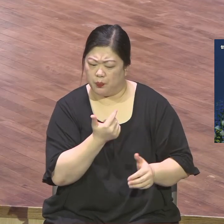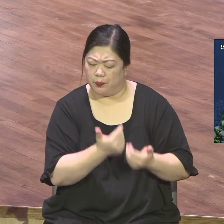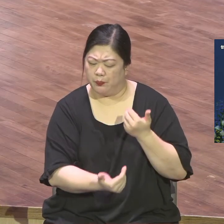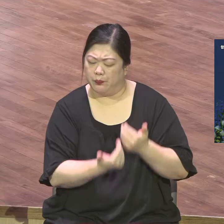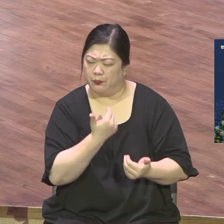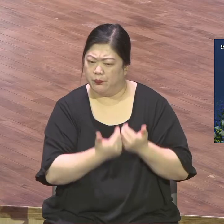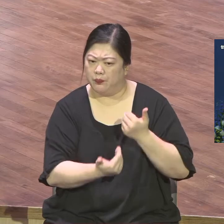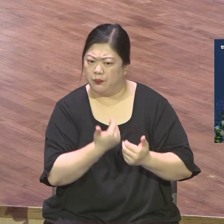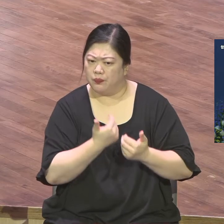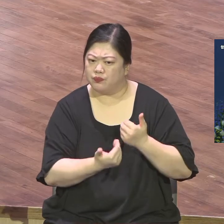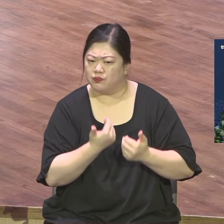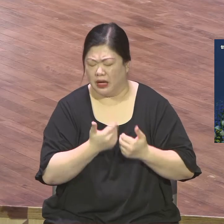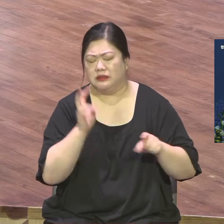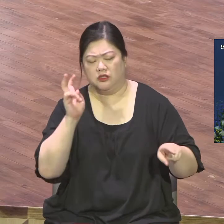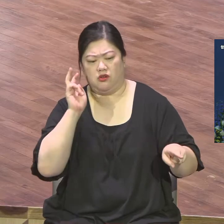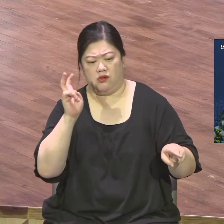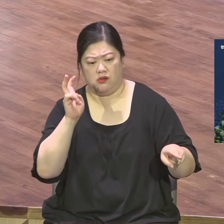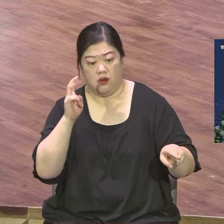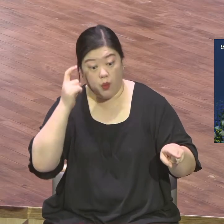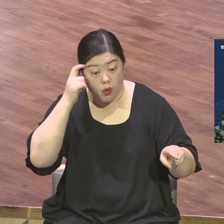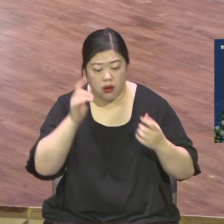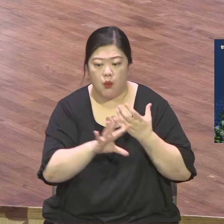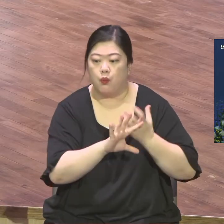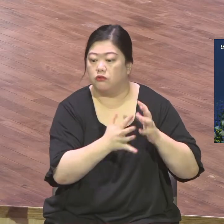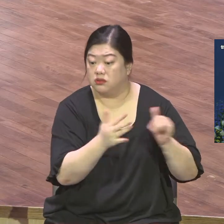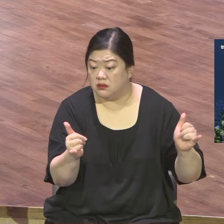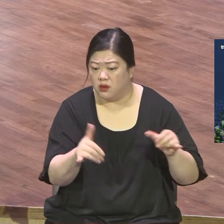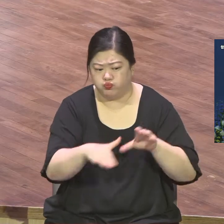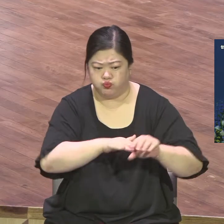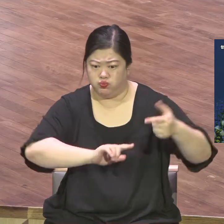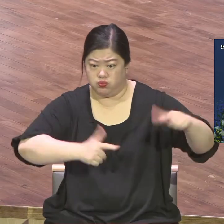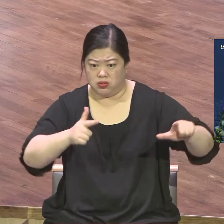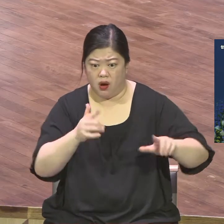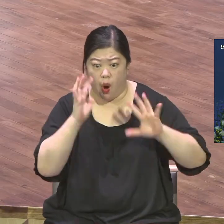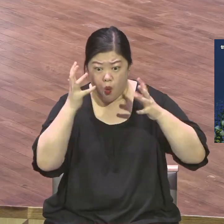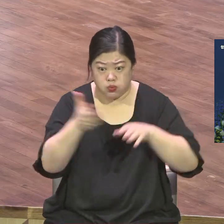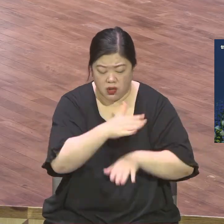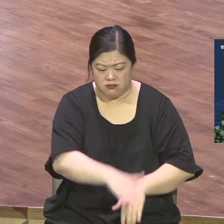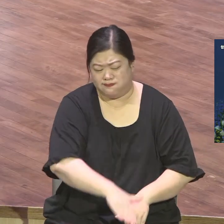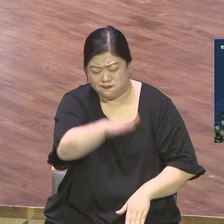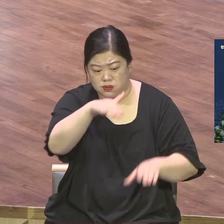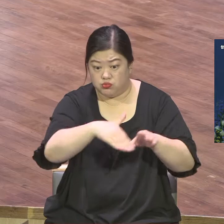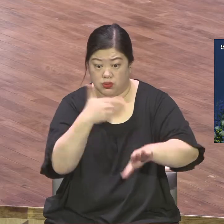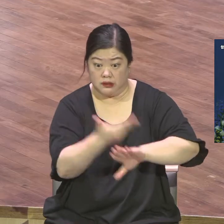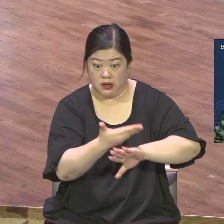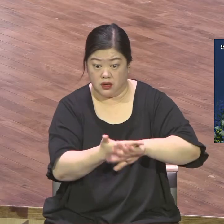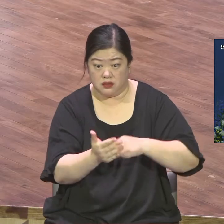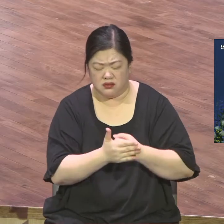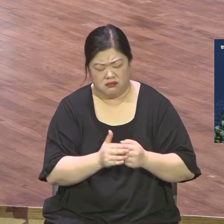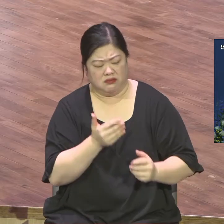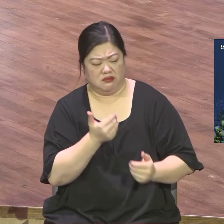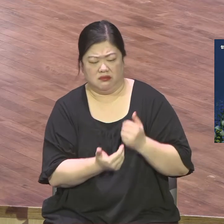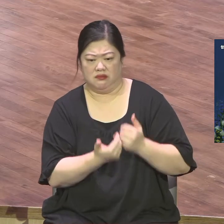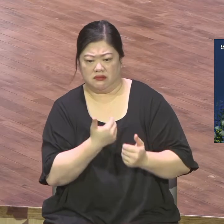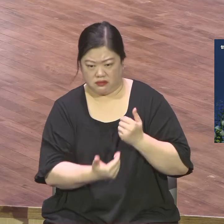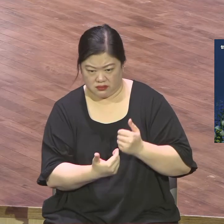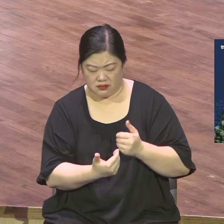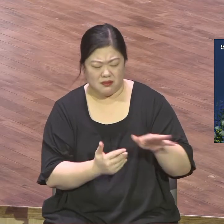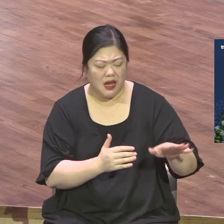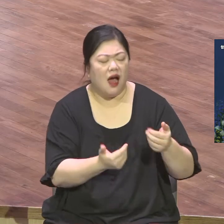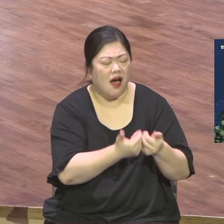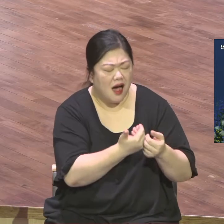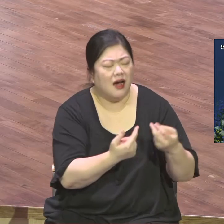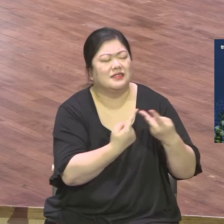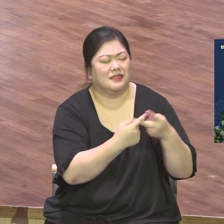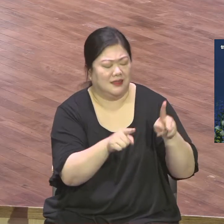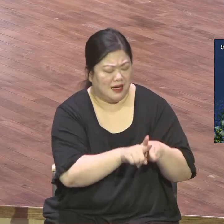어색하고 뭔가 어울리지 않는 것 같은 어색한 느낌을 가지는. 그래서 사도 바울이 이런